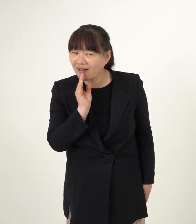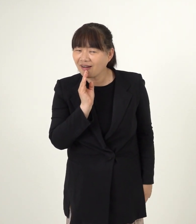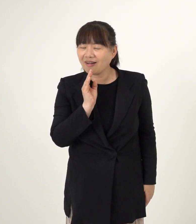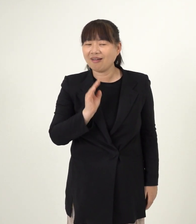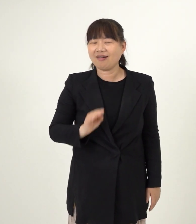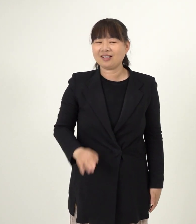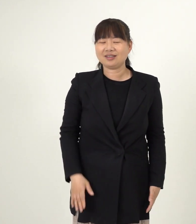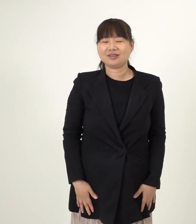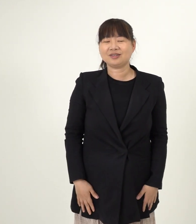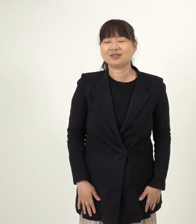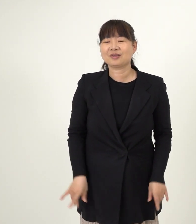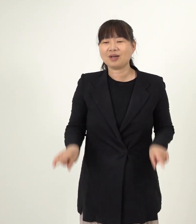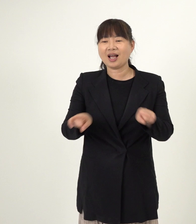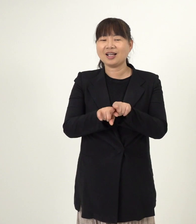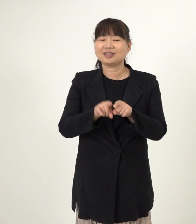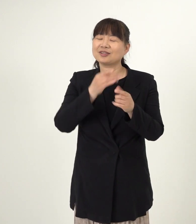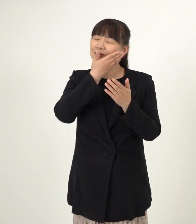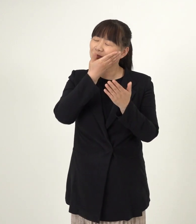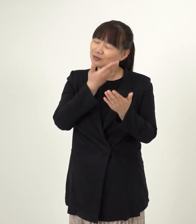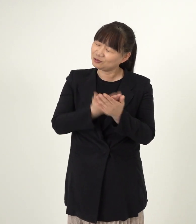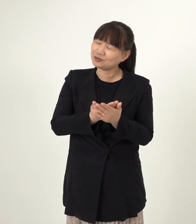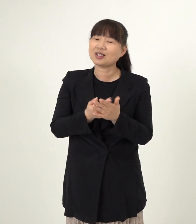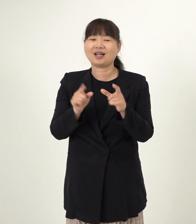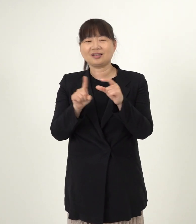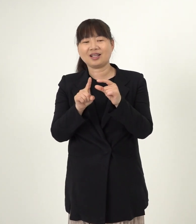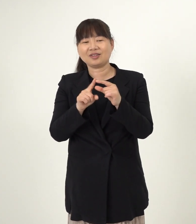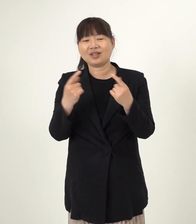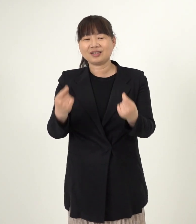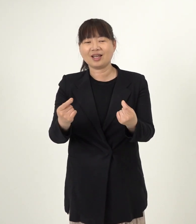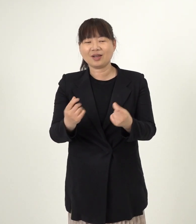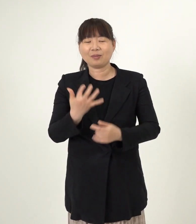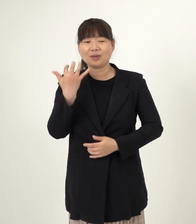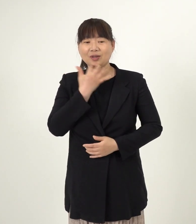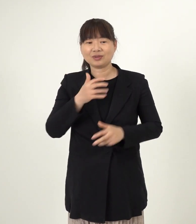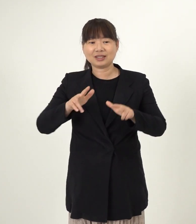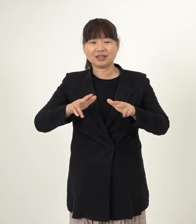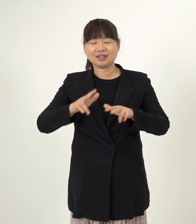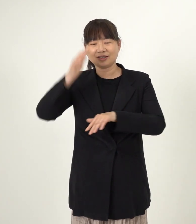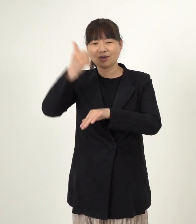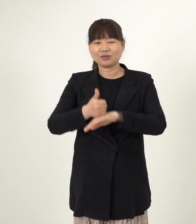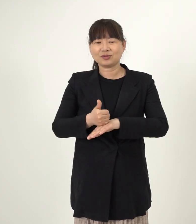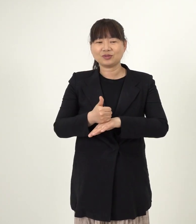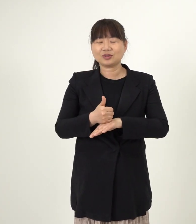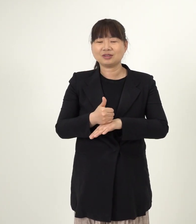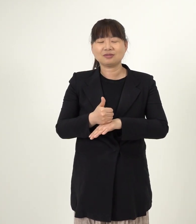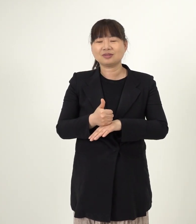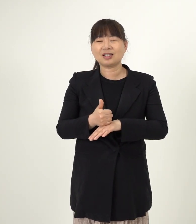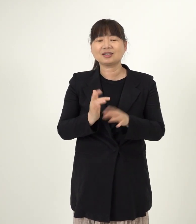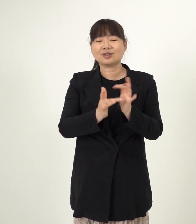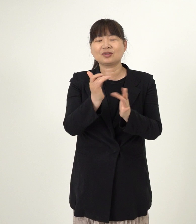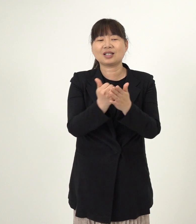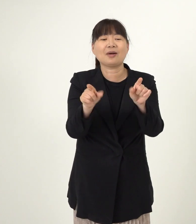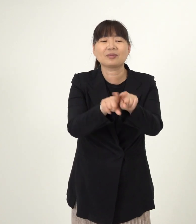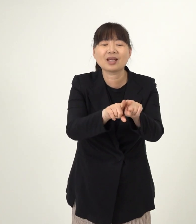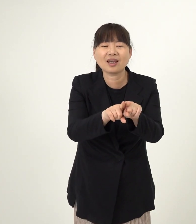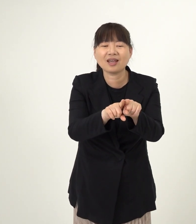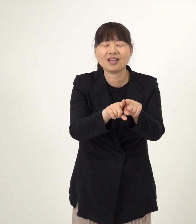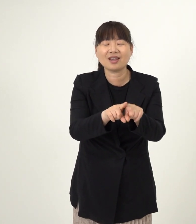이 굉장히 중요한 주제입니다, 사실은. 근데 베드로는 결국 이 자리에서 함께하지 못했죠.